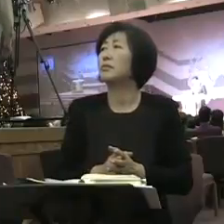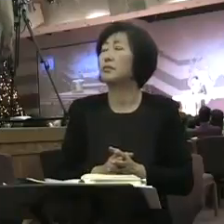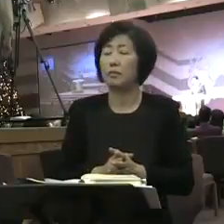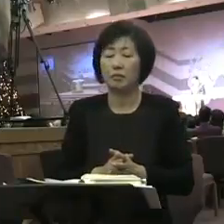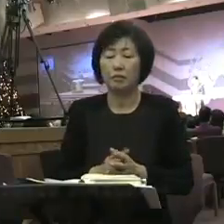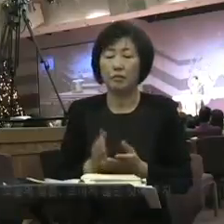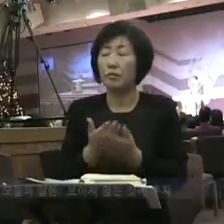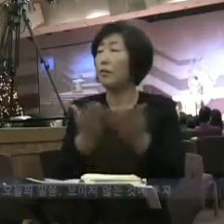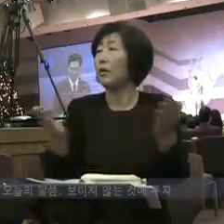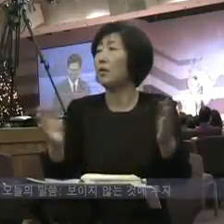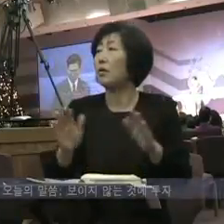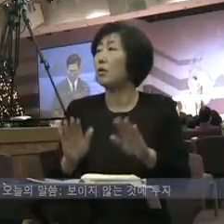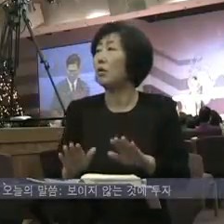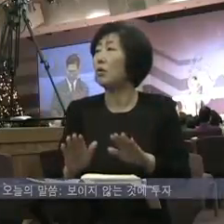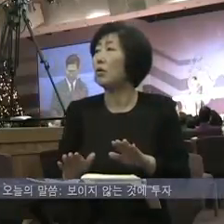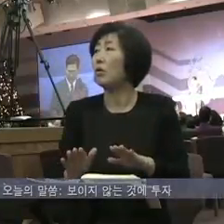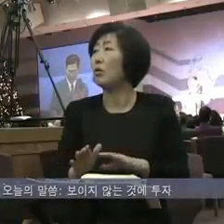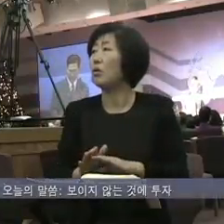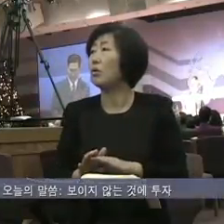여러분들 오늘